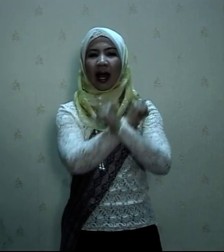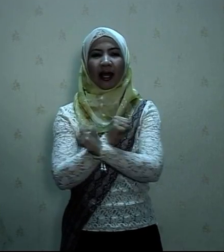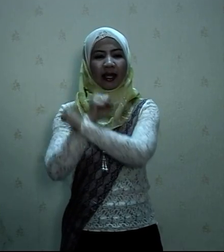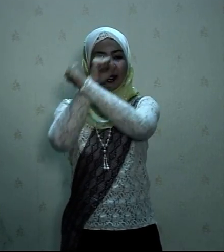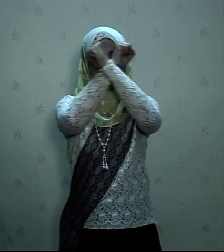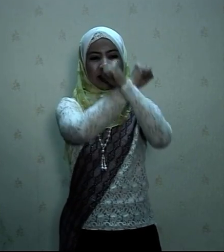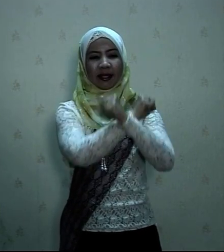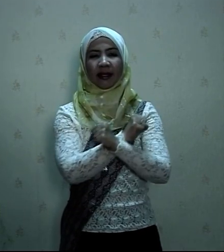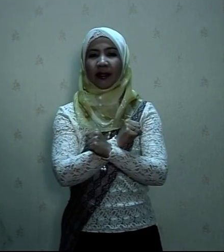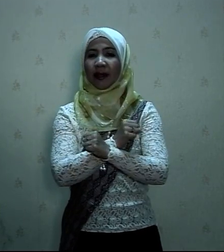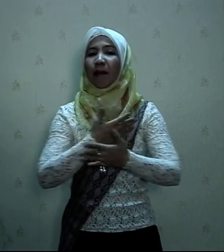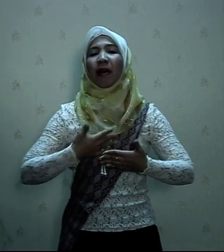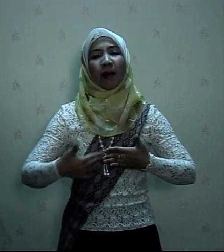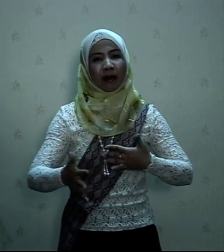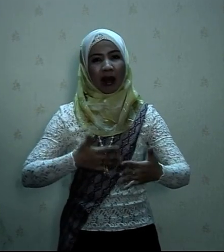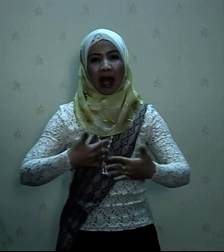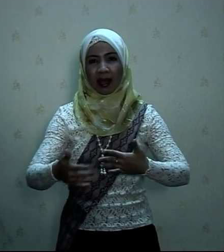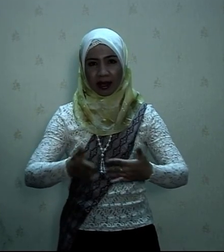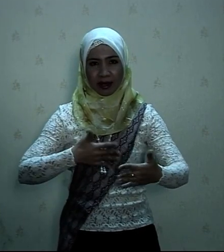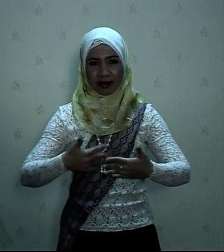ยไม่เป็นไร